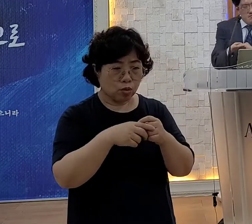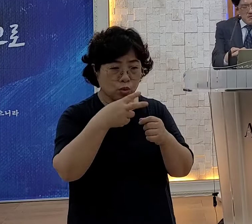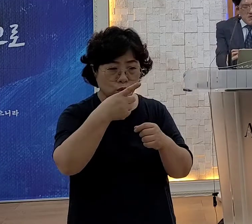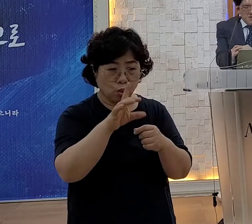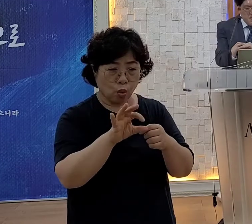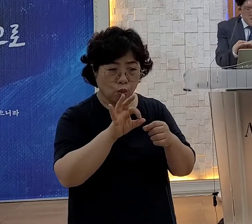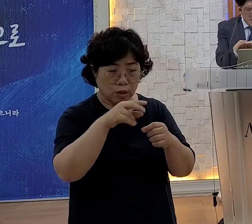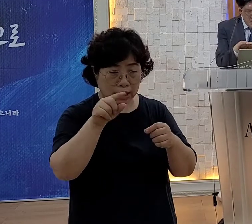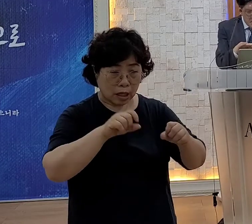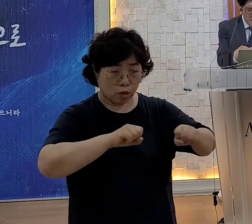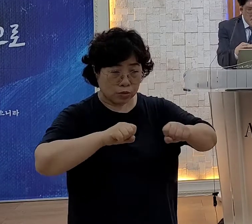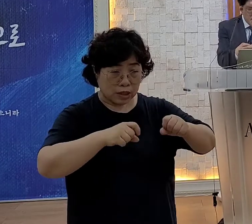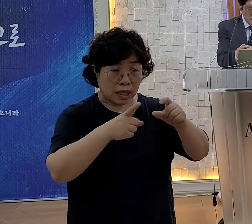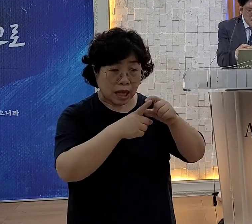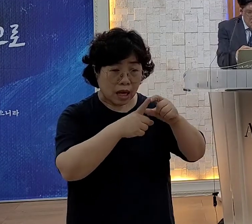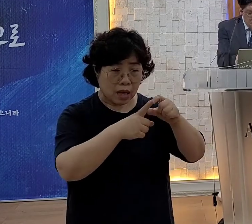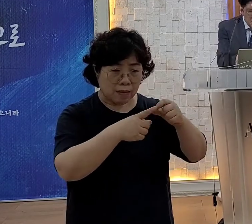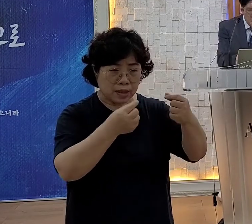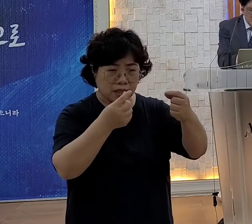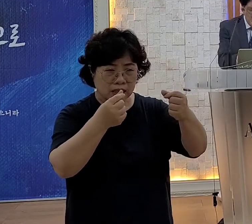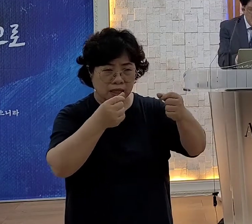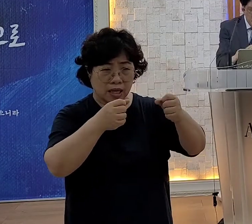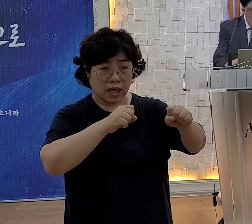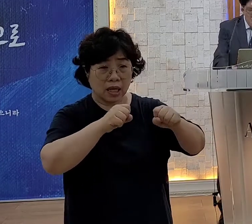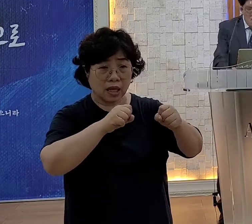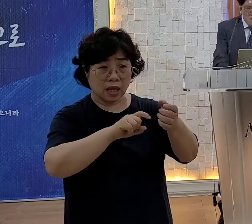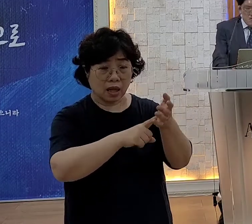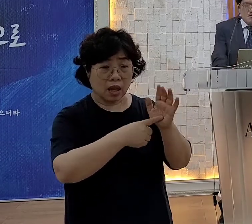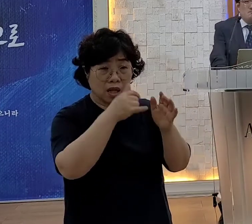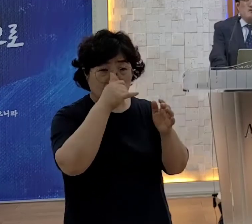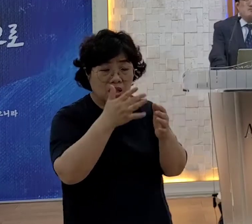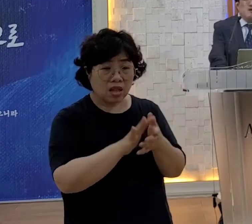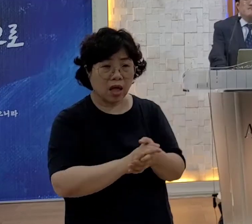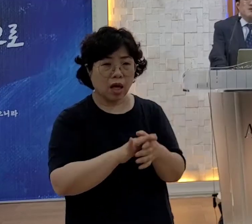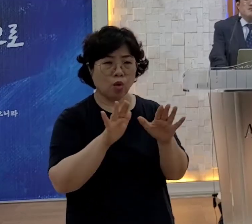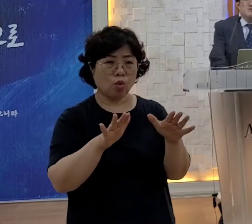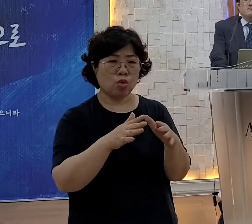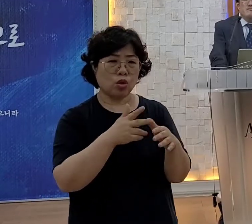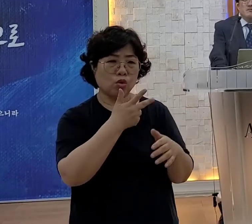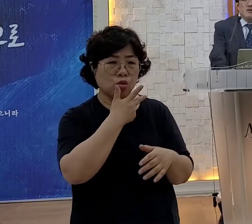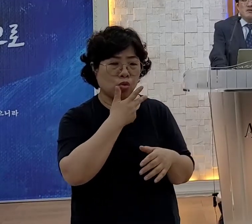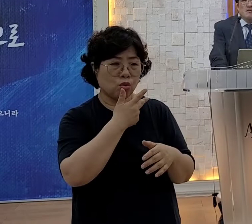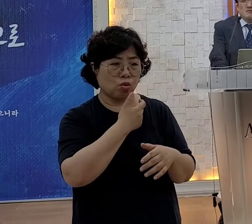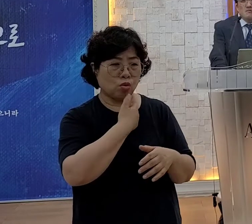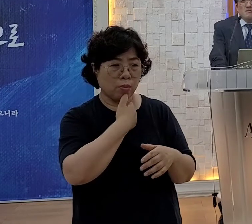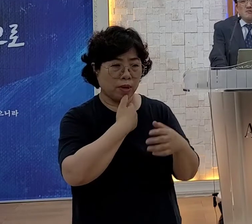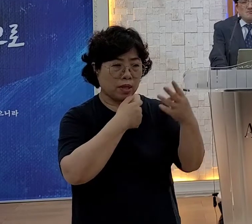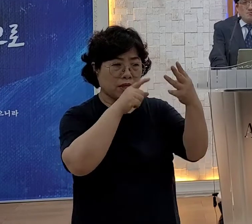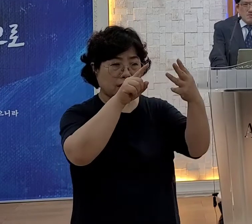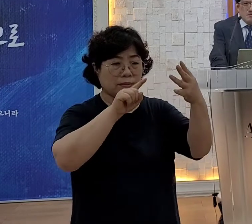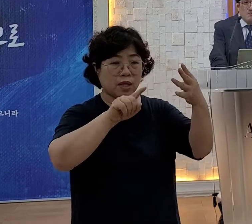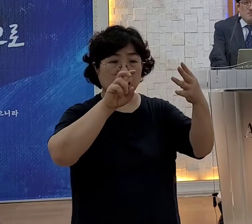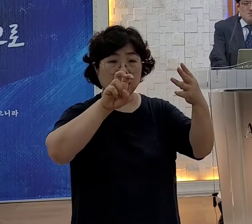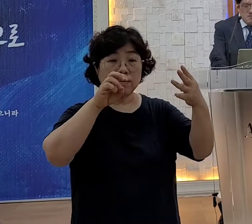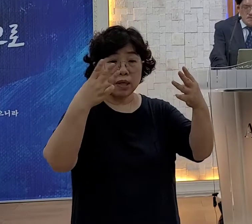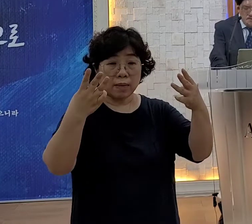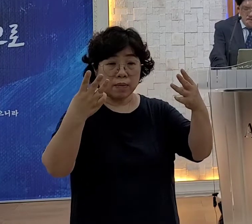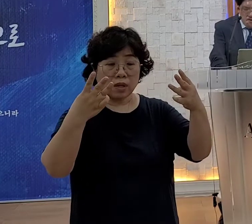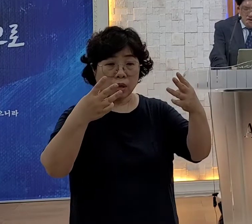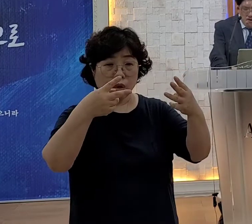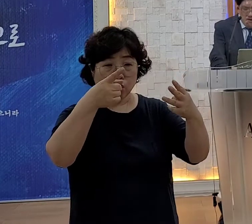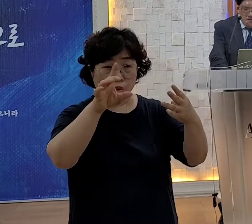시제로 동일하게 쓰여지는 시제가 일반적인데, 오늘 이 로마서 3장 23절에 쓰여진 이